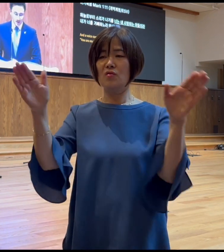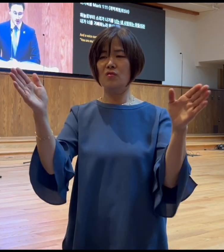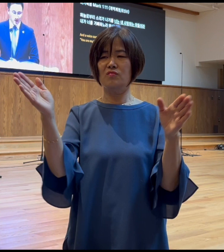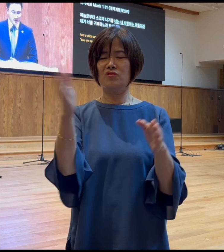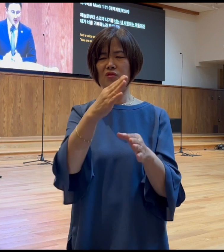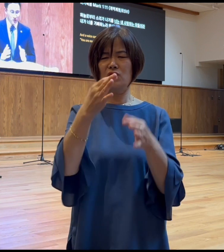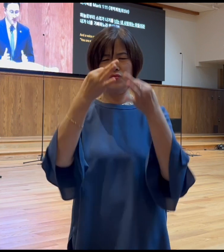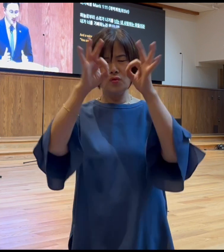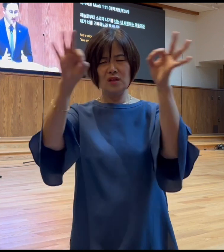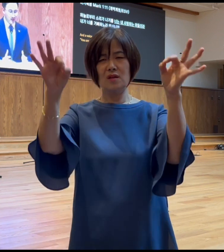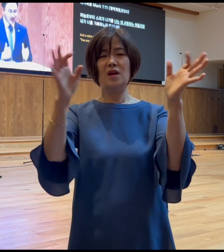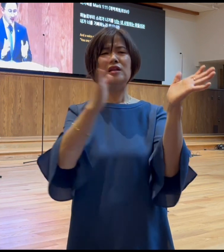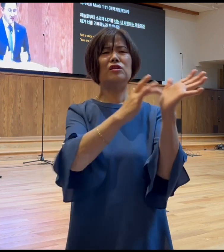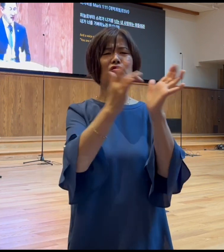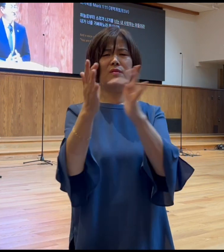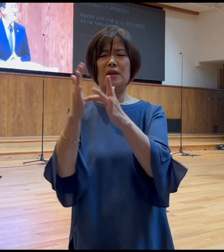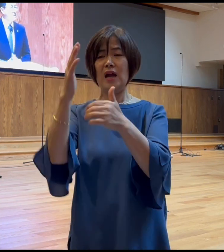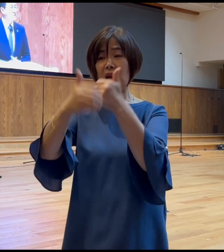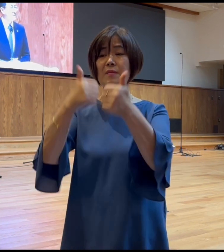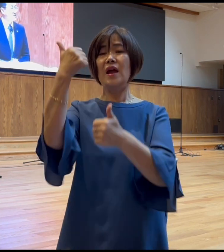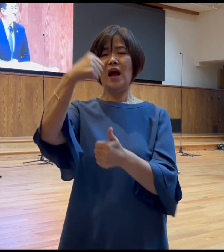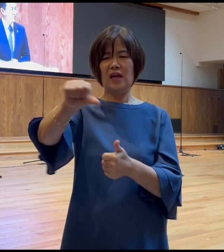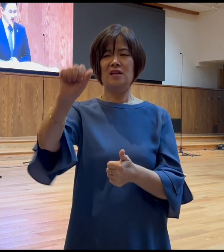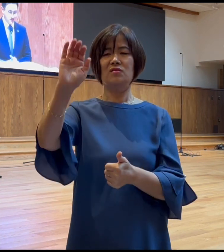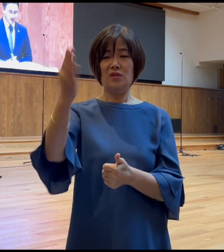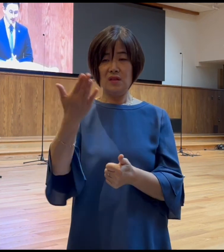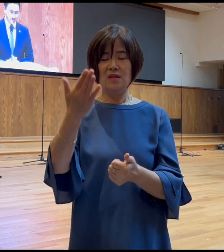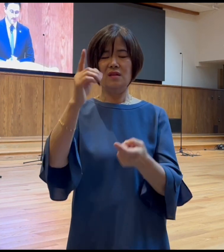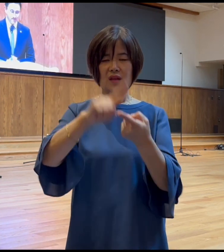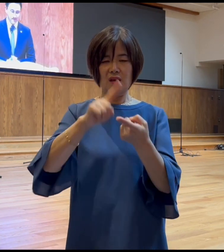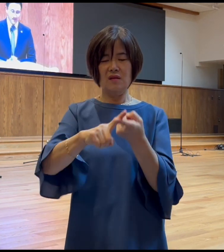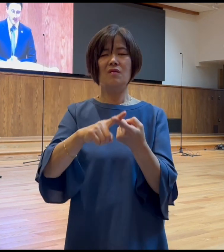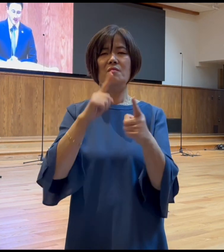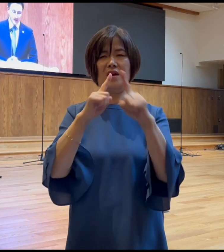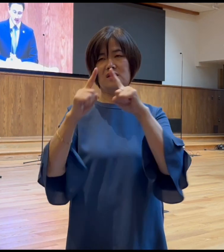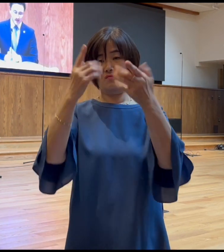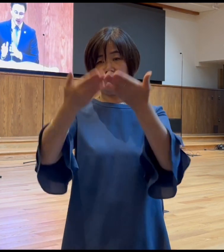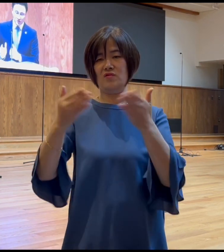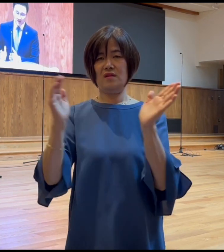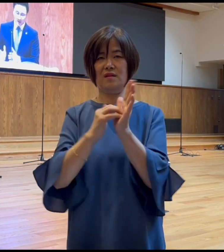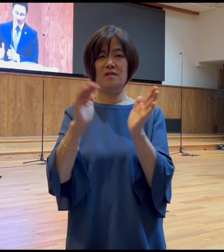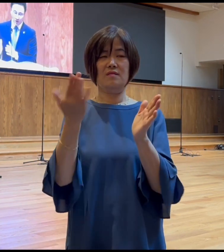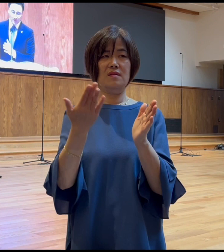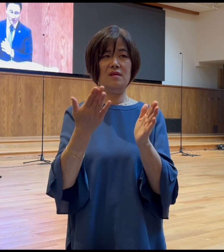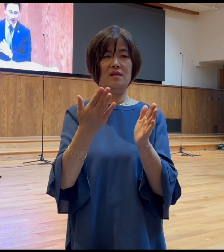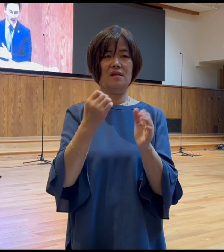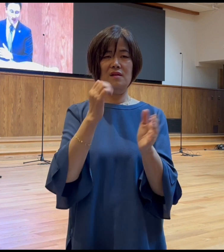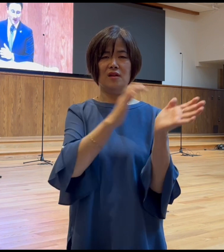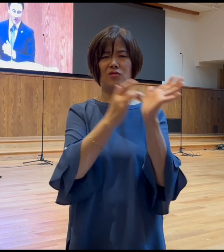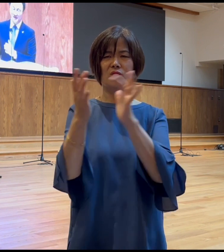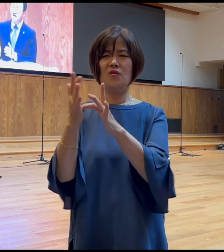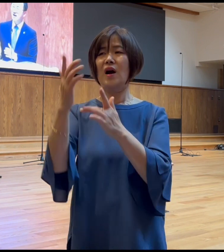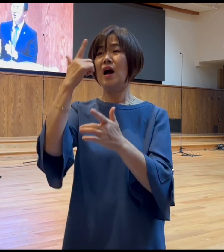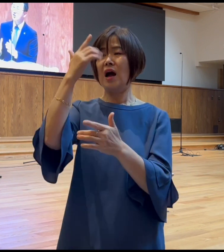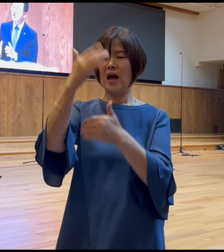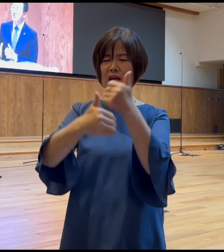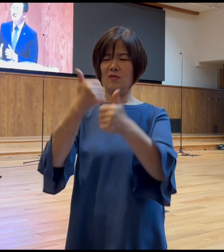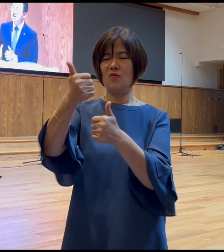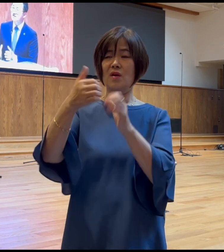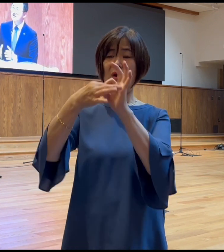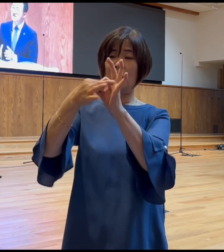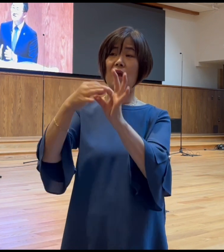소리를 내셔서 예수님이 하나님의 아들이심을 말씀해 주셨습니다. 예수님과 성부 하나님과의 관계가